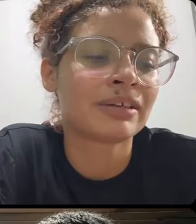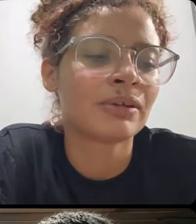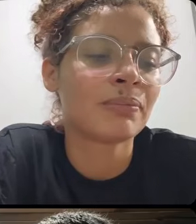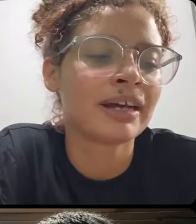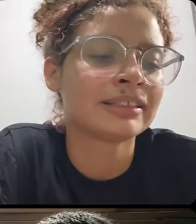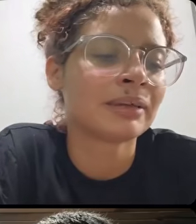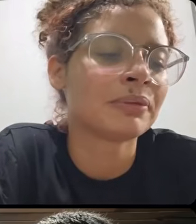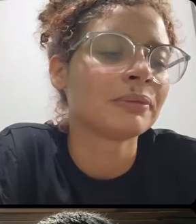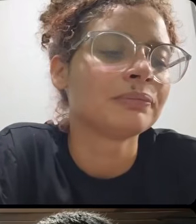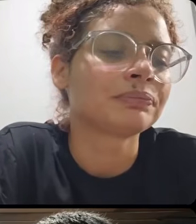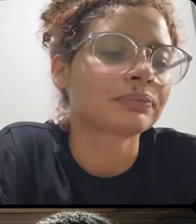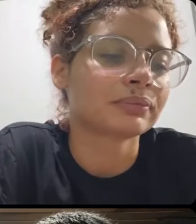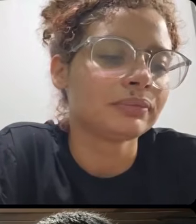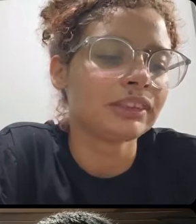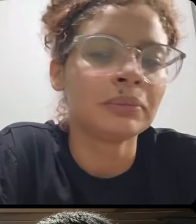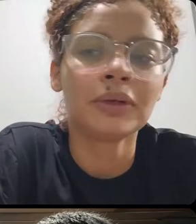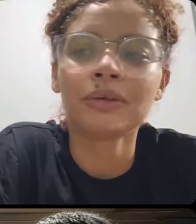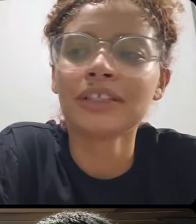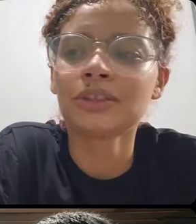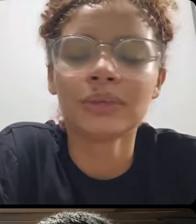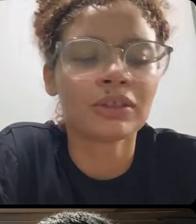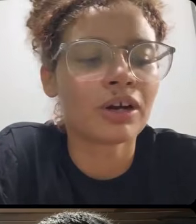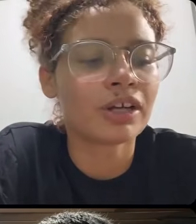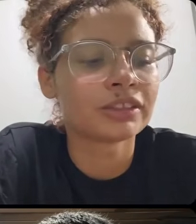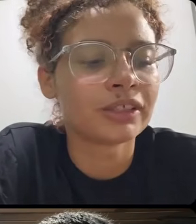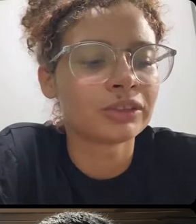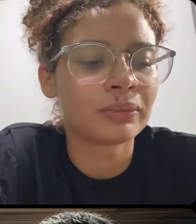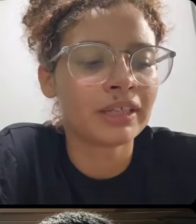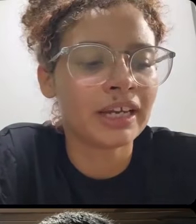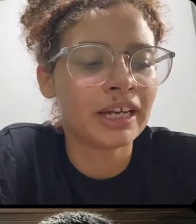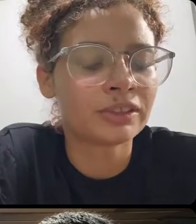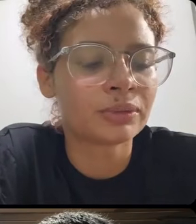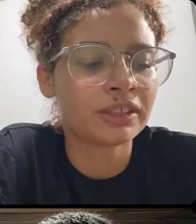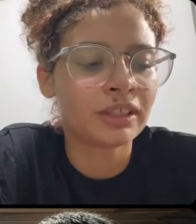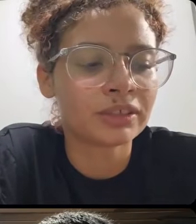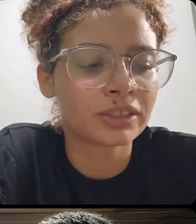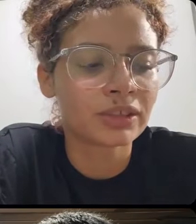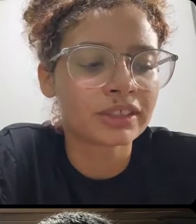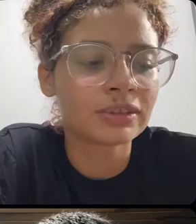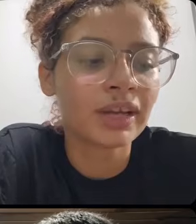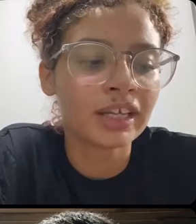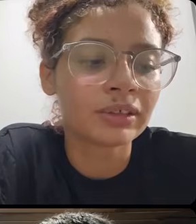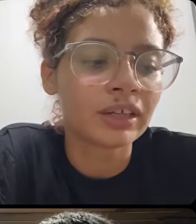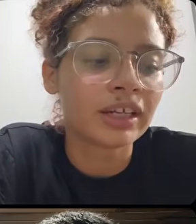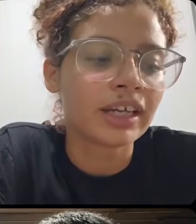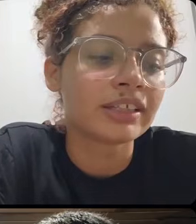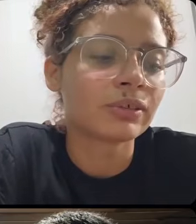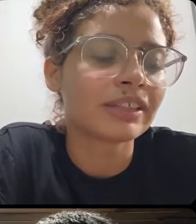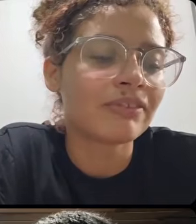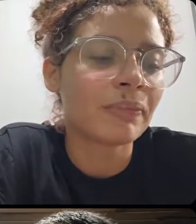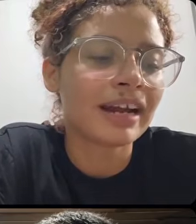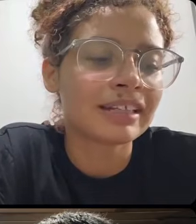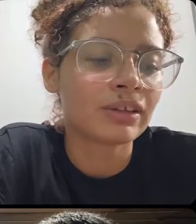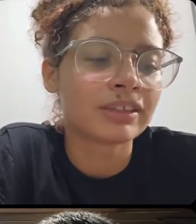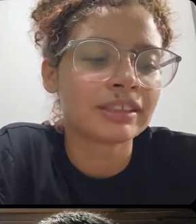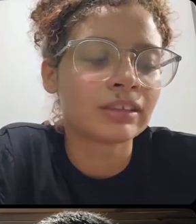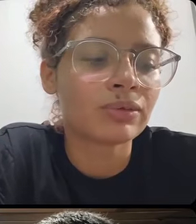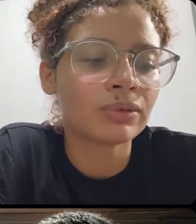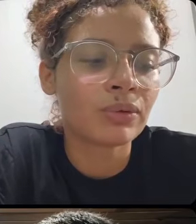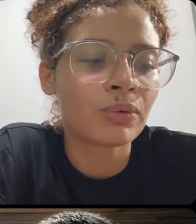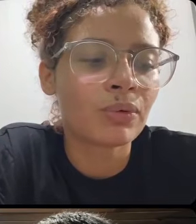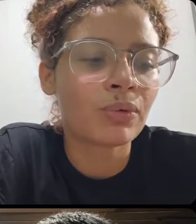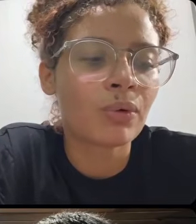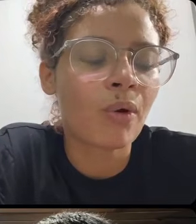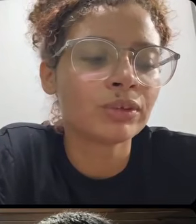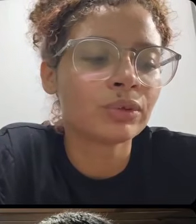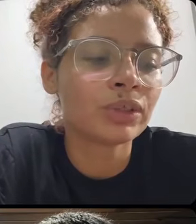lugar, o ministério não pare, sabe? Porque não é sobre nós, não é sobre ele, é sobre Deus e as coisas do reino. Então não deve parar em nós.